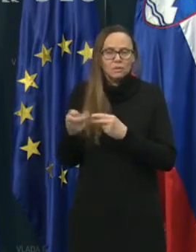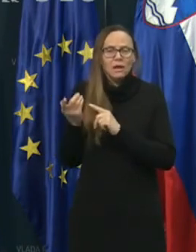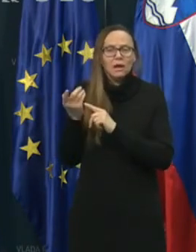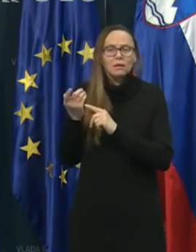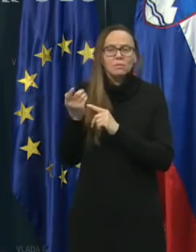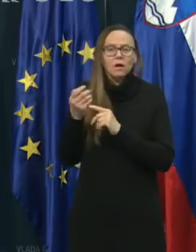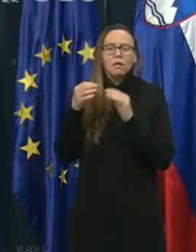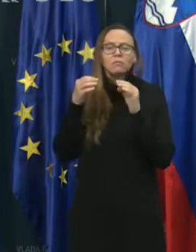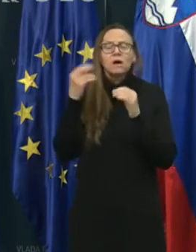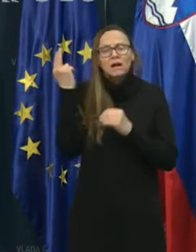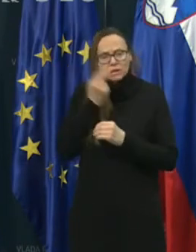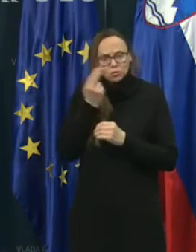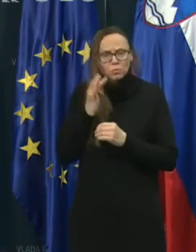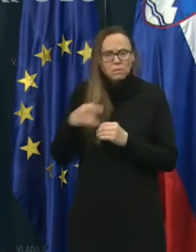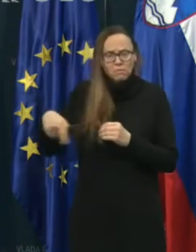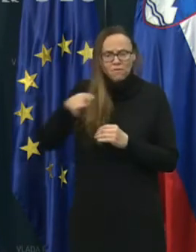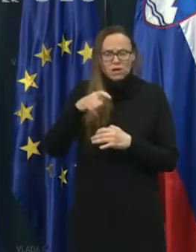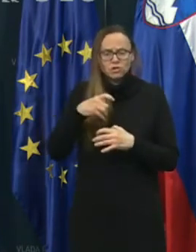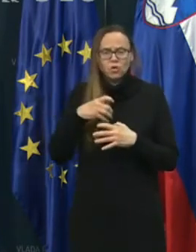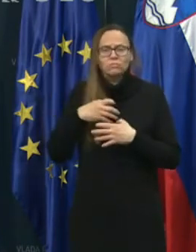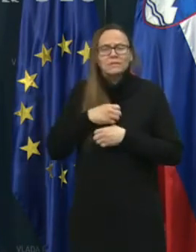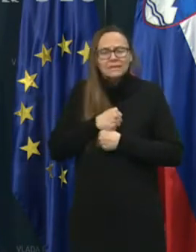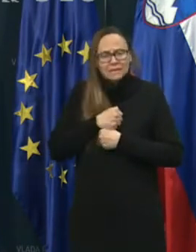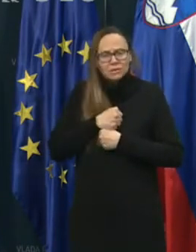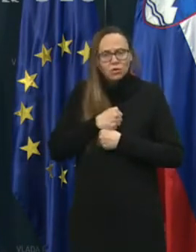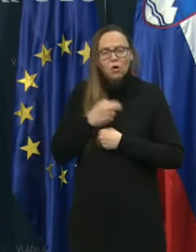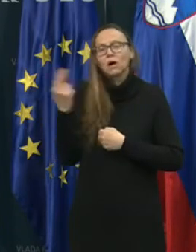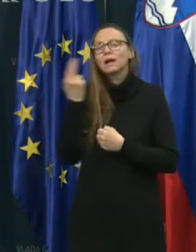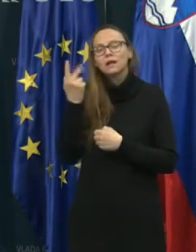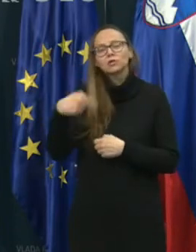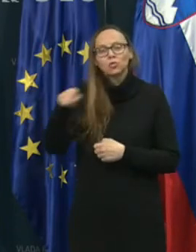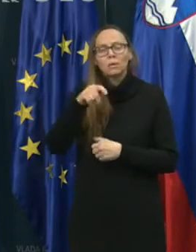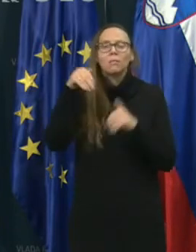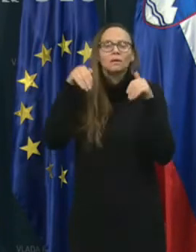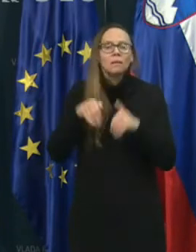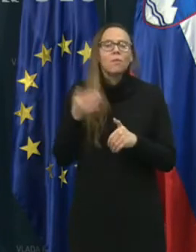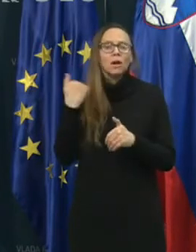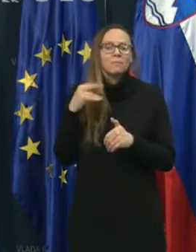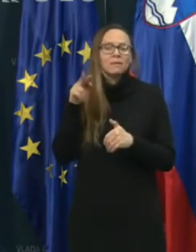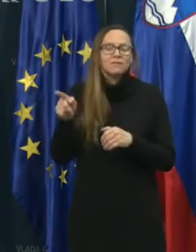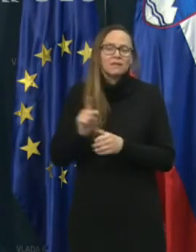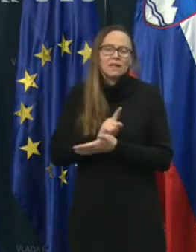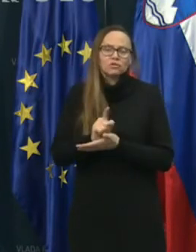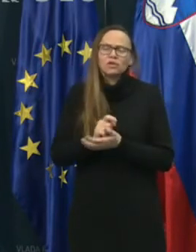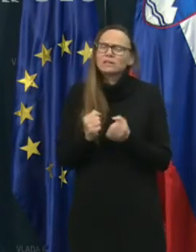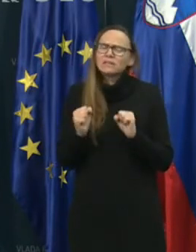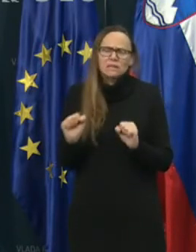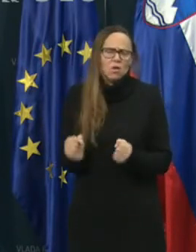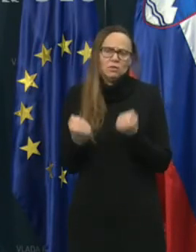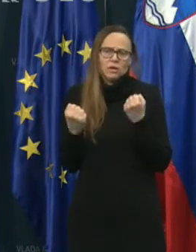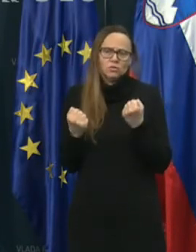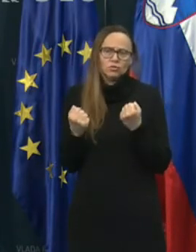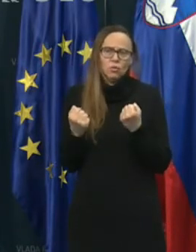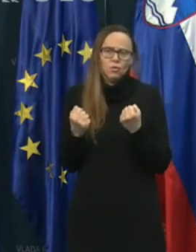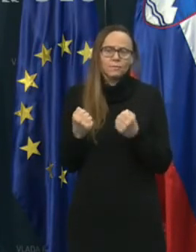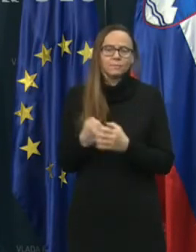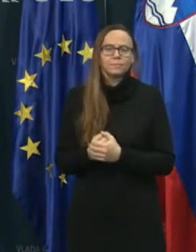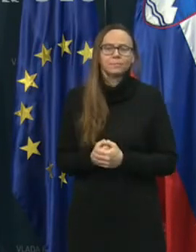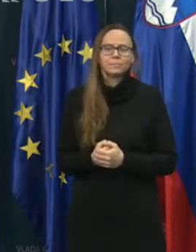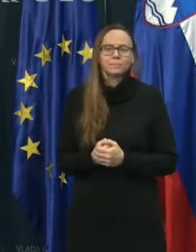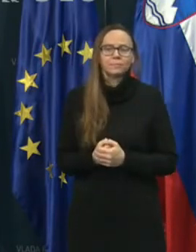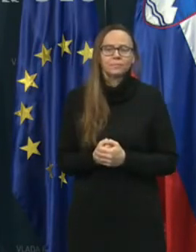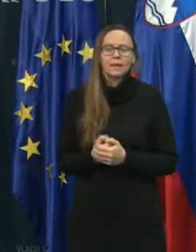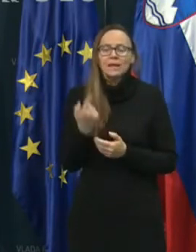Predstavljamo si vašo stisko in vas razumemo, da vam mora biti v teh časih izredno težko.